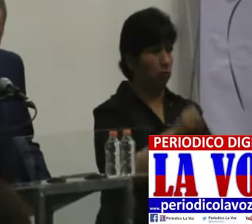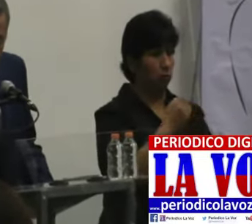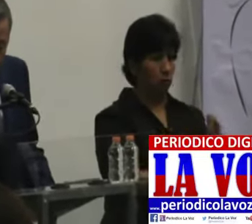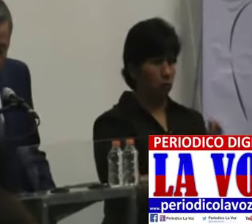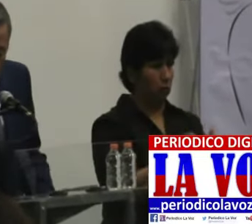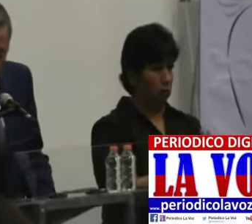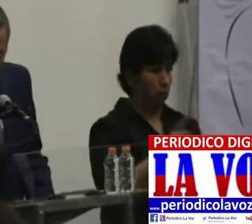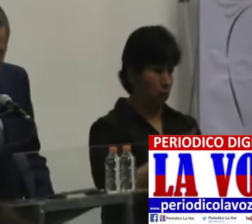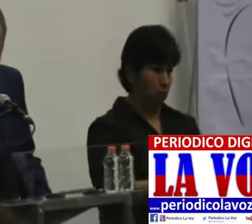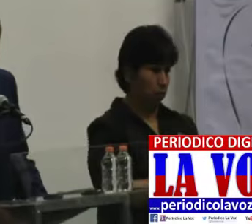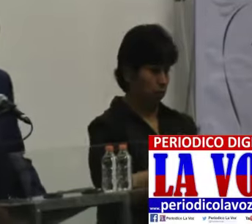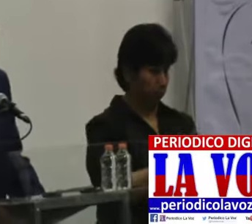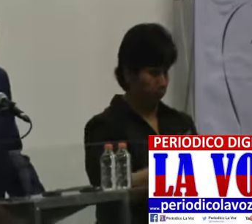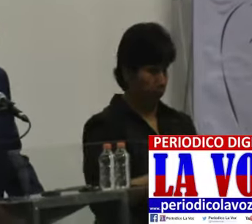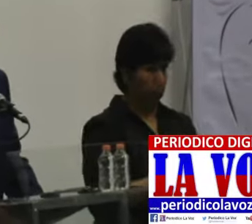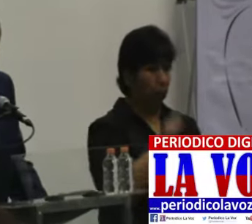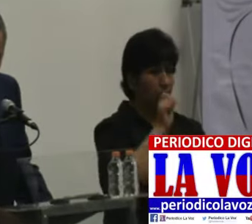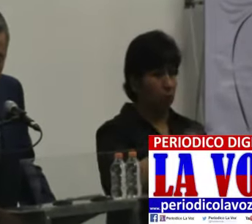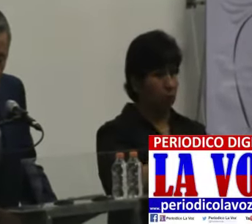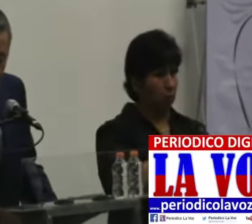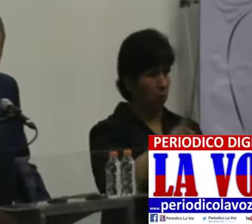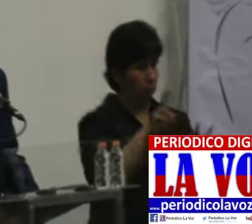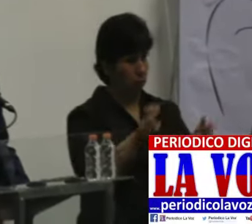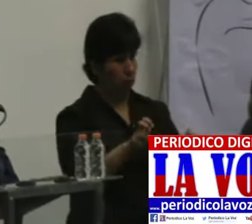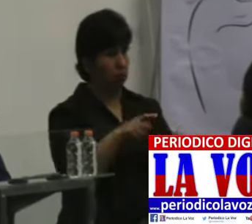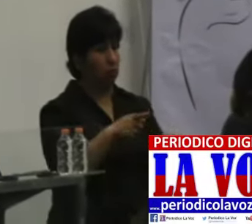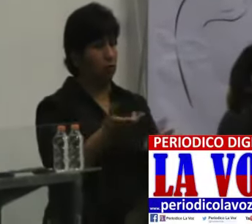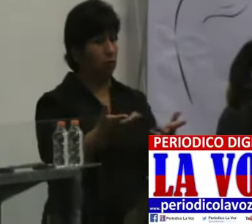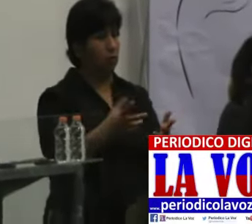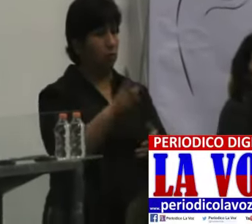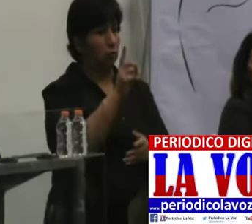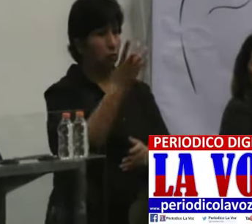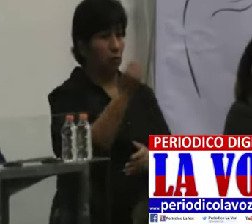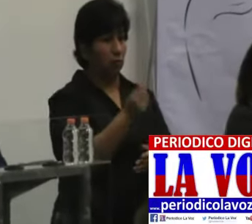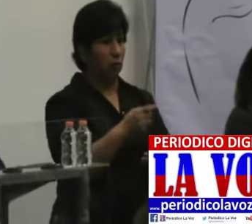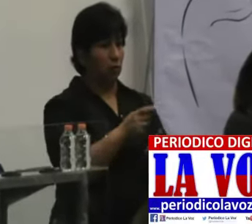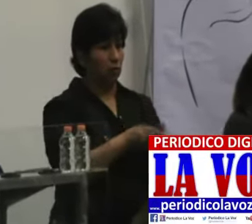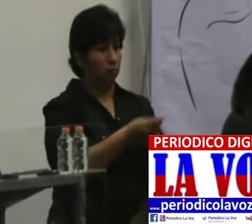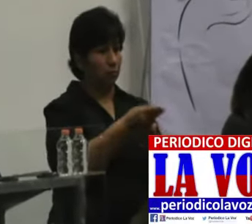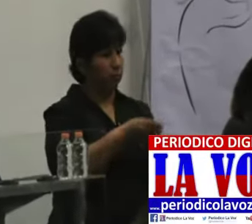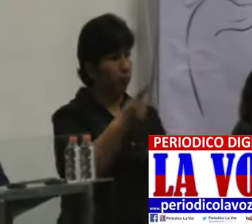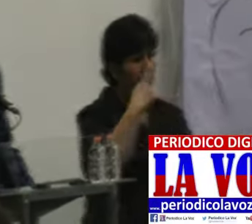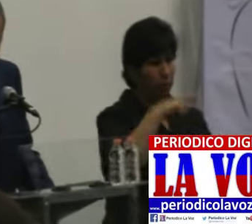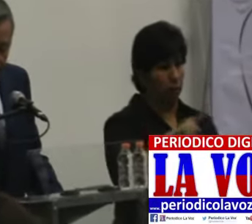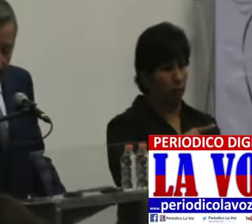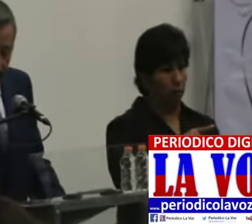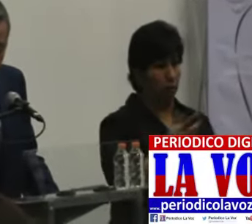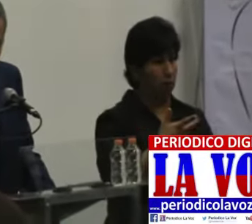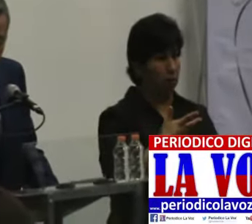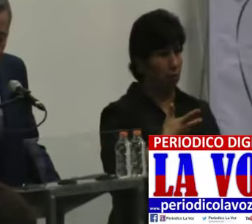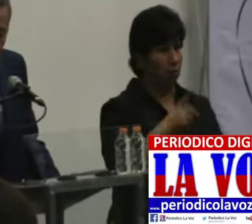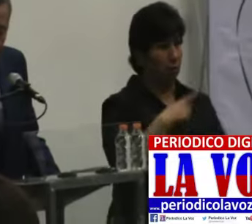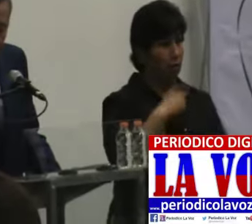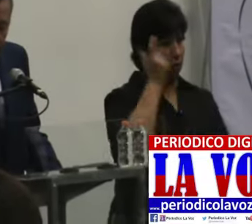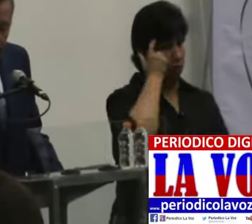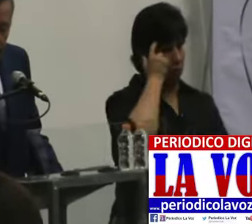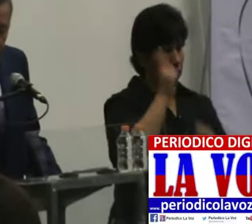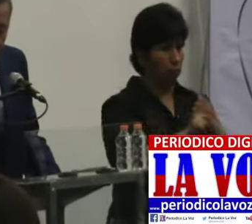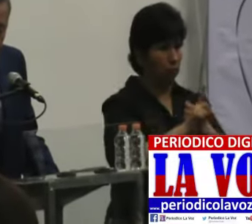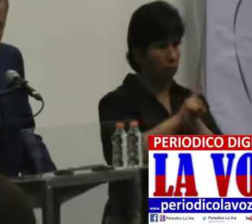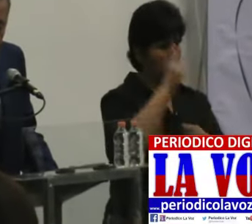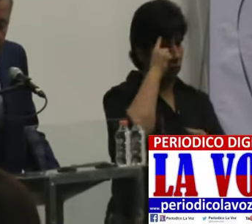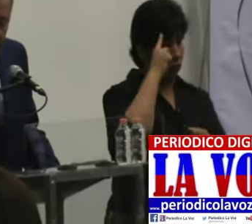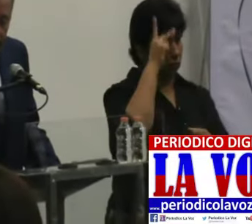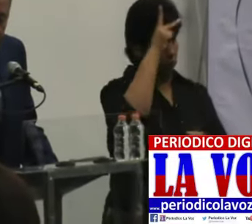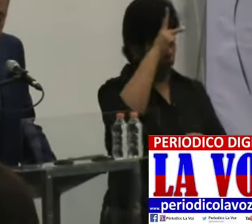administrativas. En el mismo sentido, se elaboraron 39 dictámenes para determinar la existencia de afectaciones psicológicas en